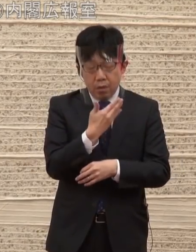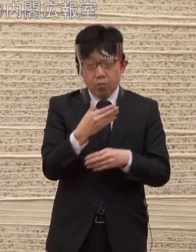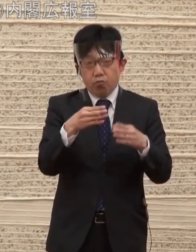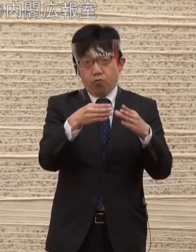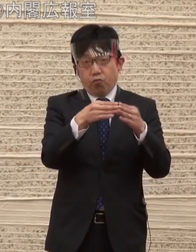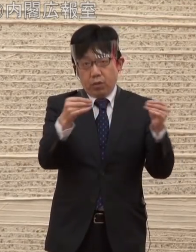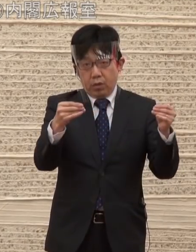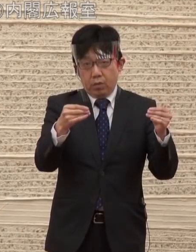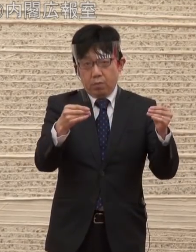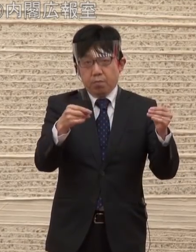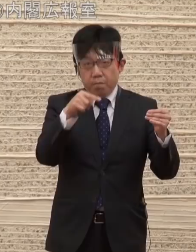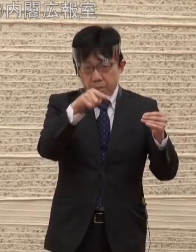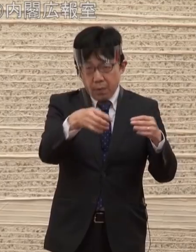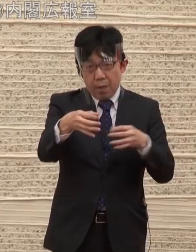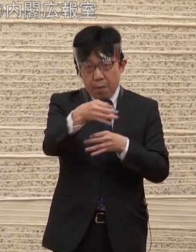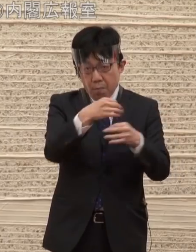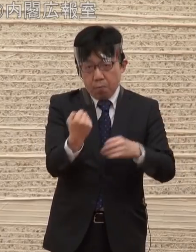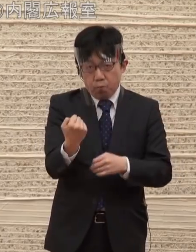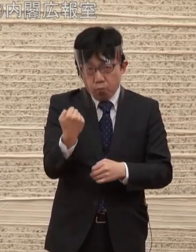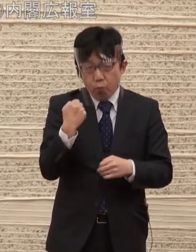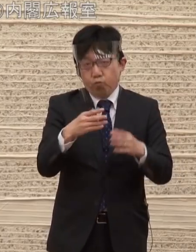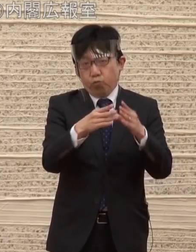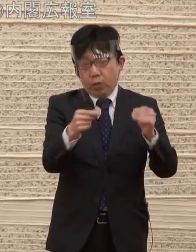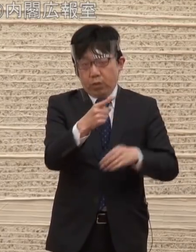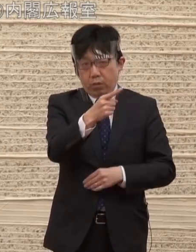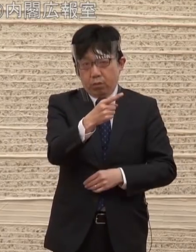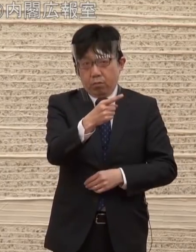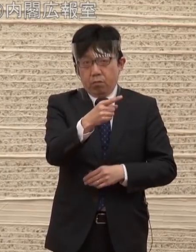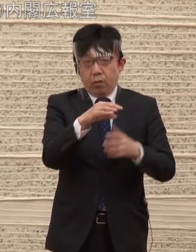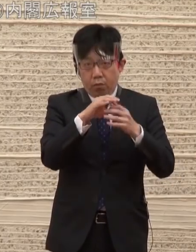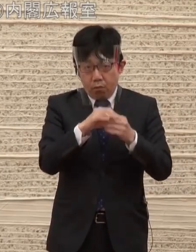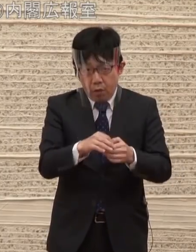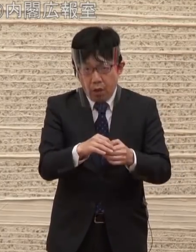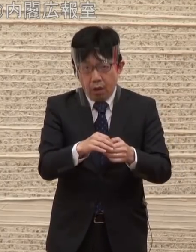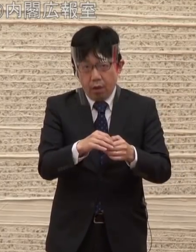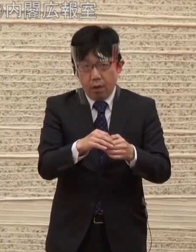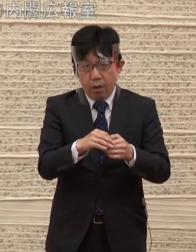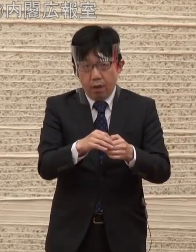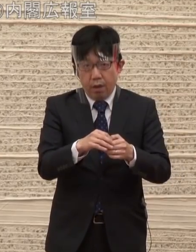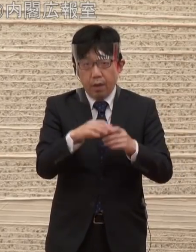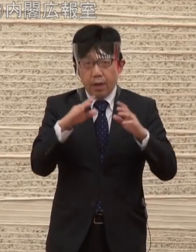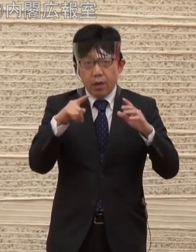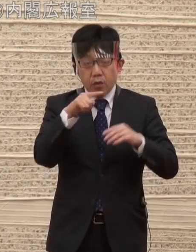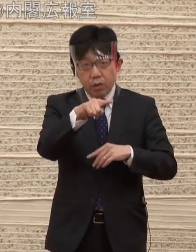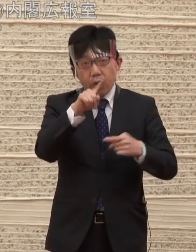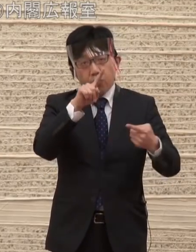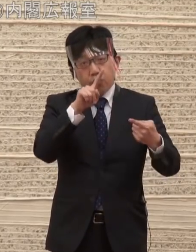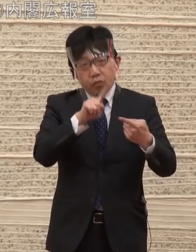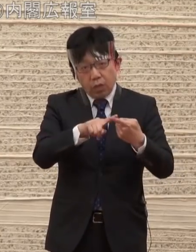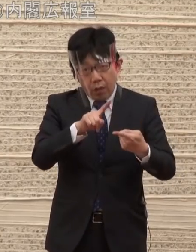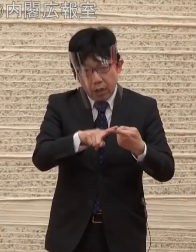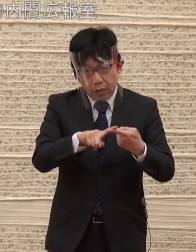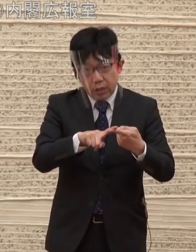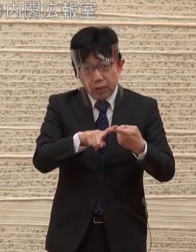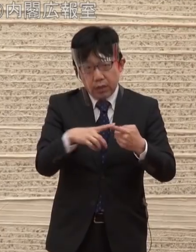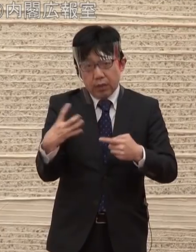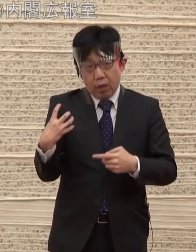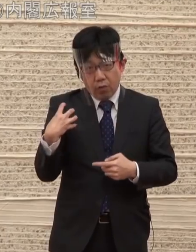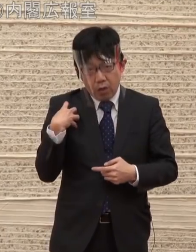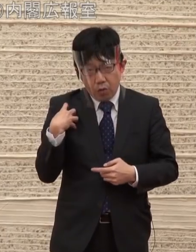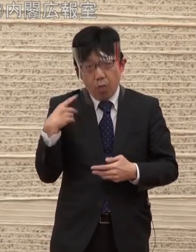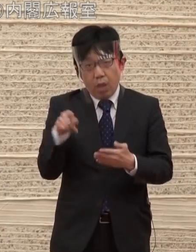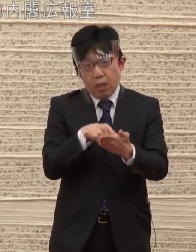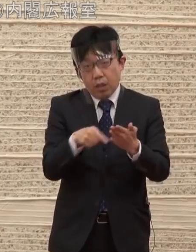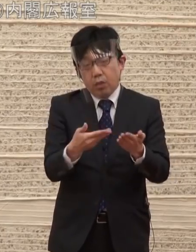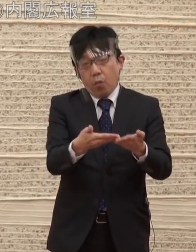たプレーヤーでもありますその中でそれにふさわしい責任も果たしていただきていただきたいというふうに考え